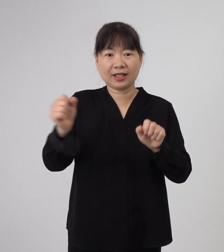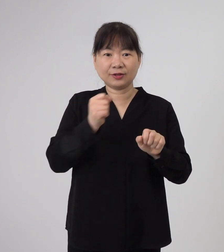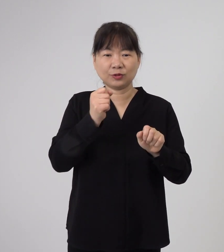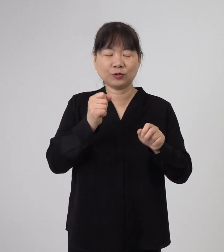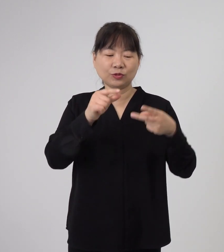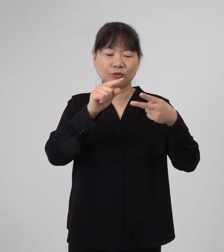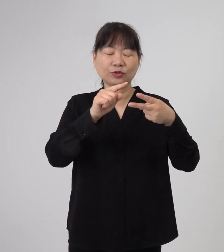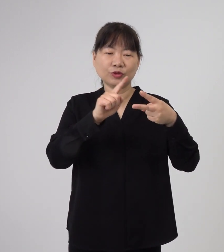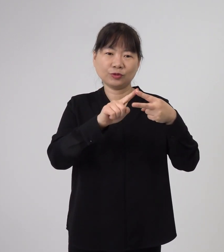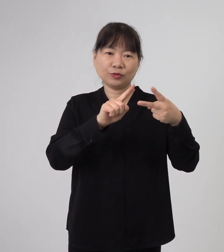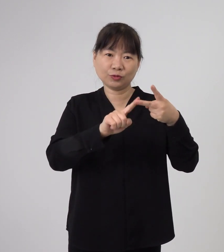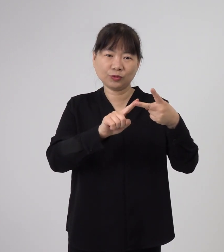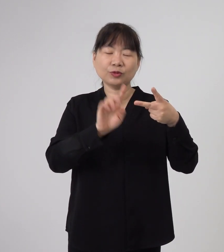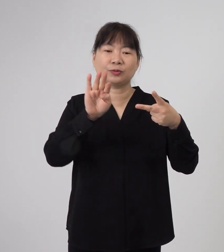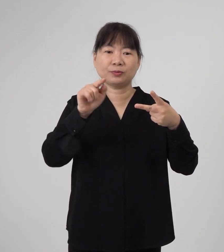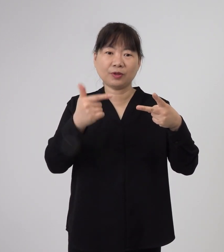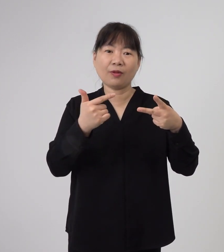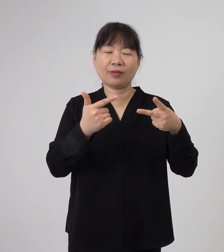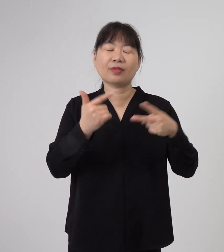걸쳐서 말씀을 들었어요.